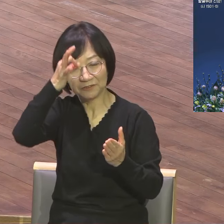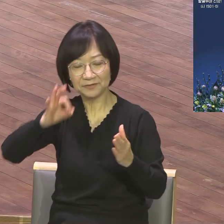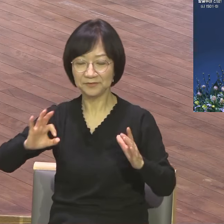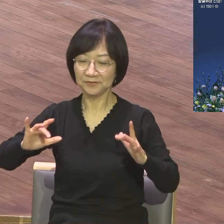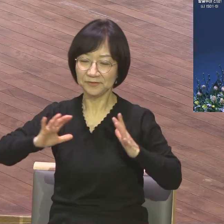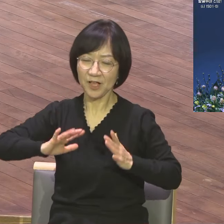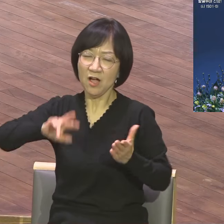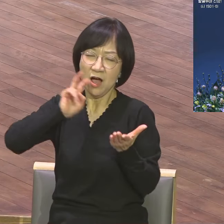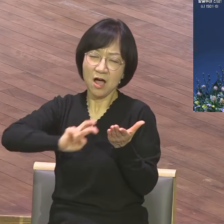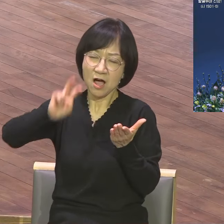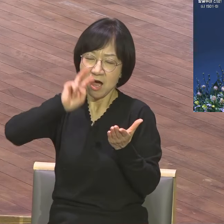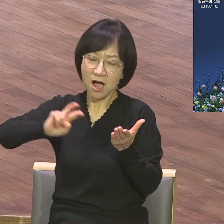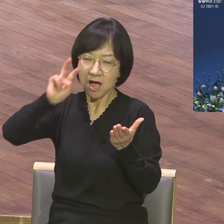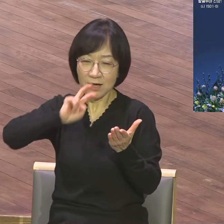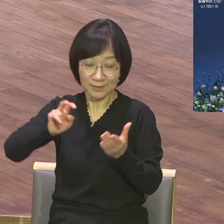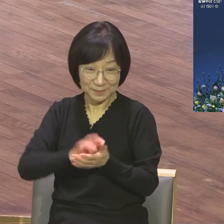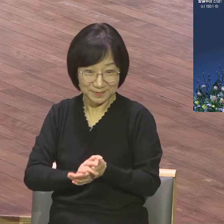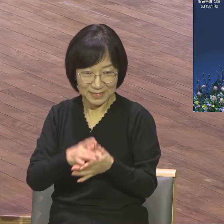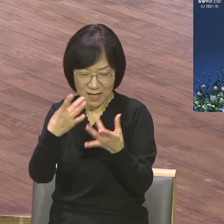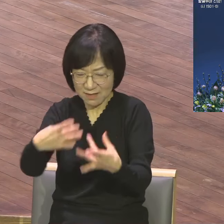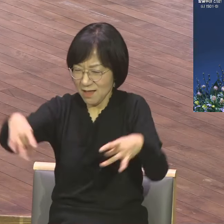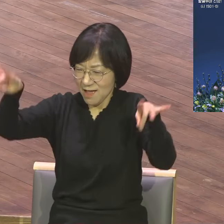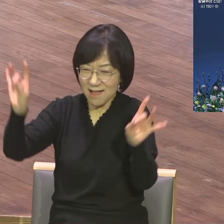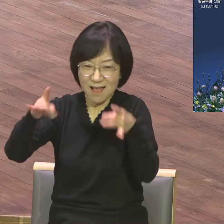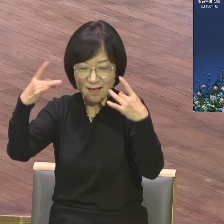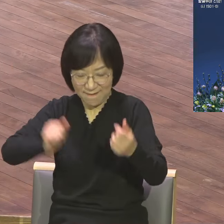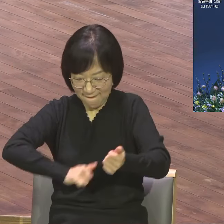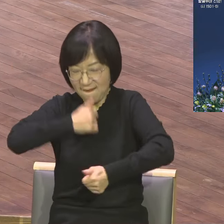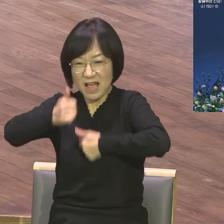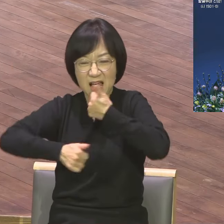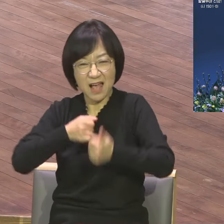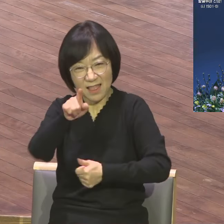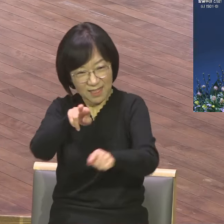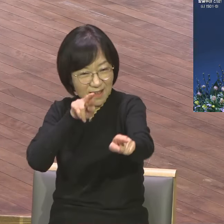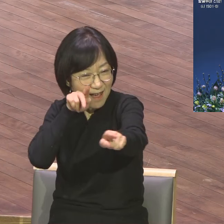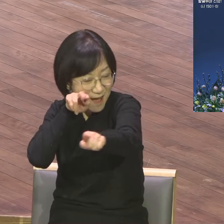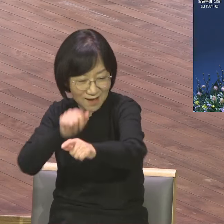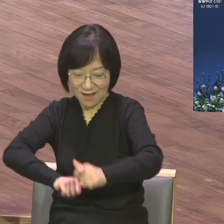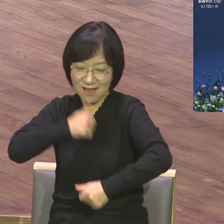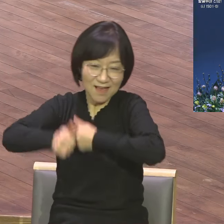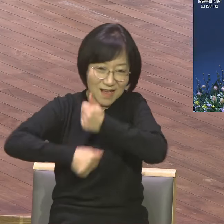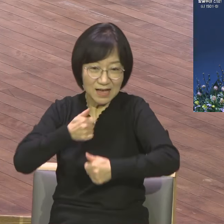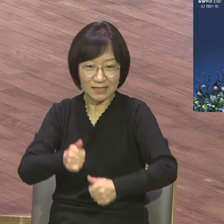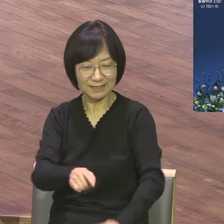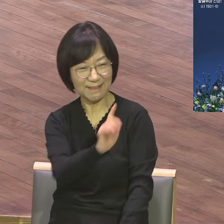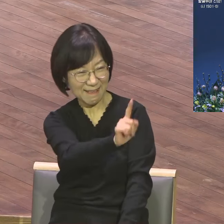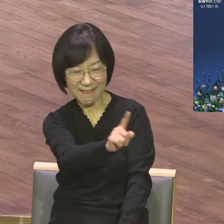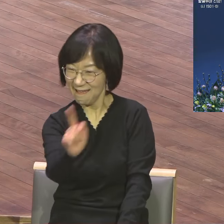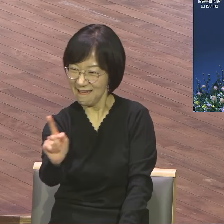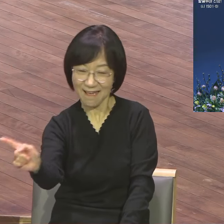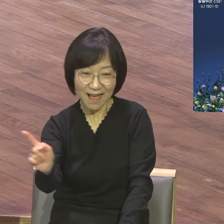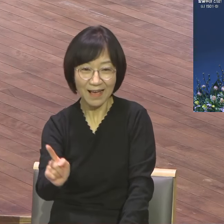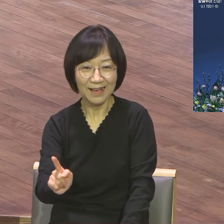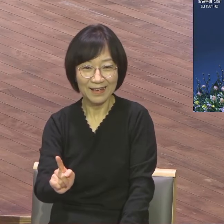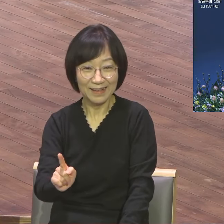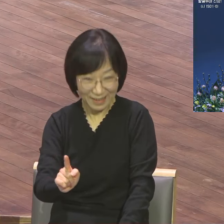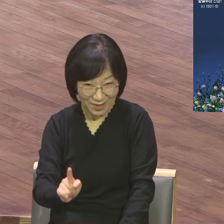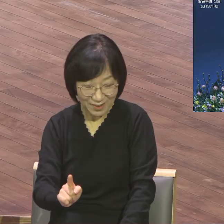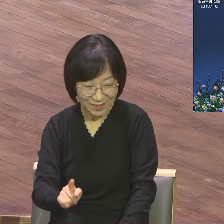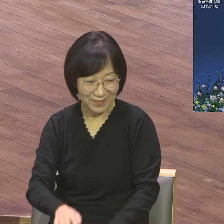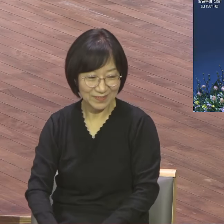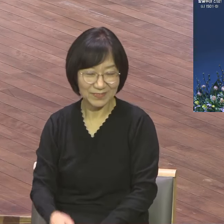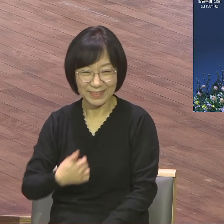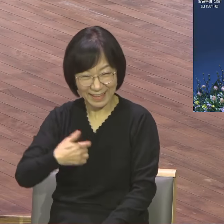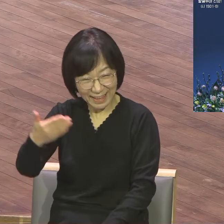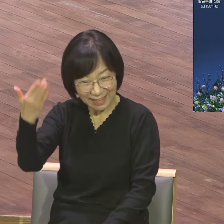때 막 지휘자가 막 신경질 내면서 막 파트빌라 막 뭐라 하면서 막 제가 있던 교회에서는